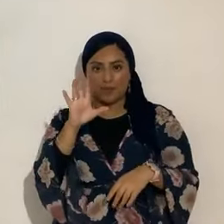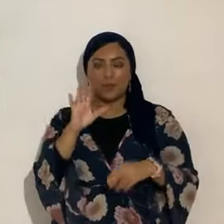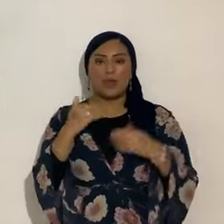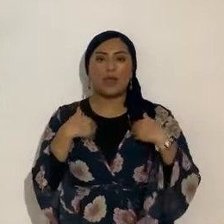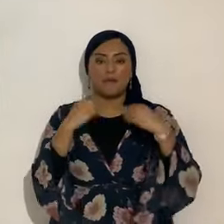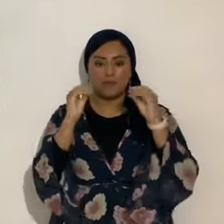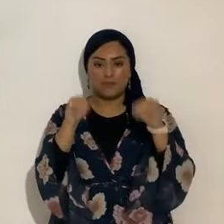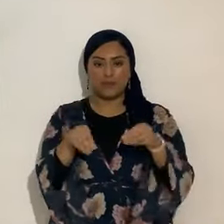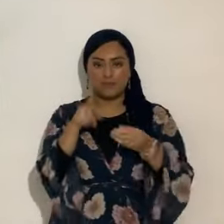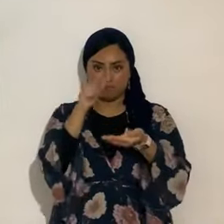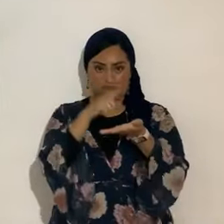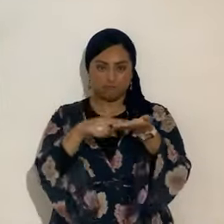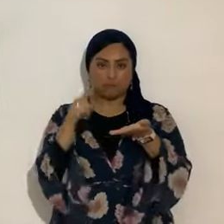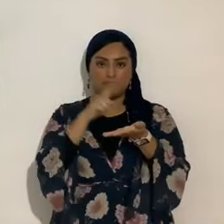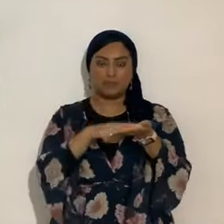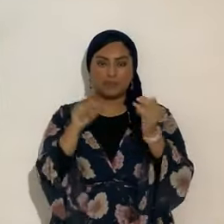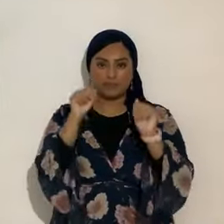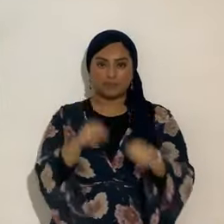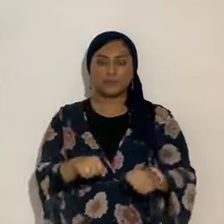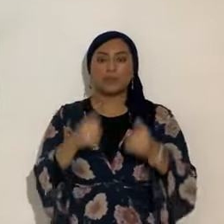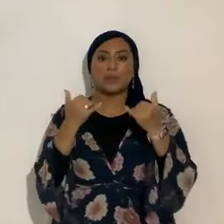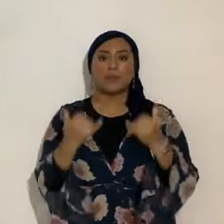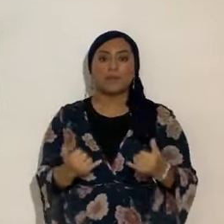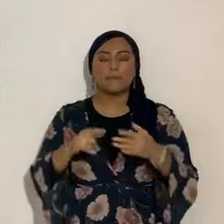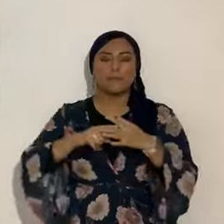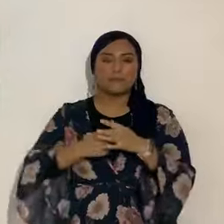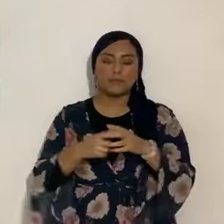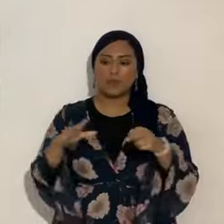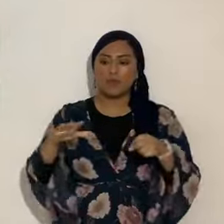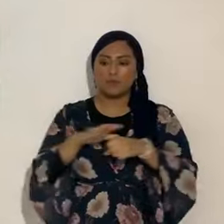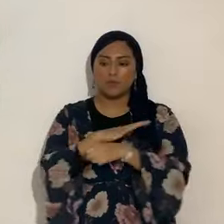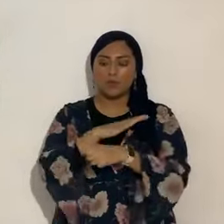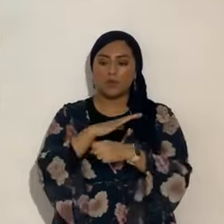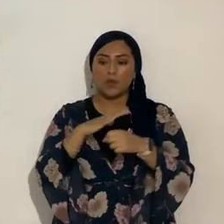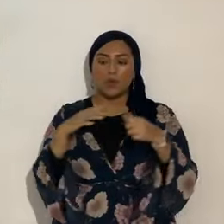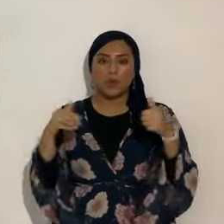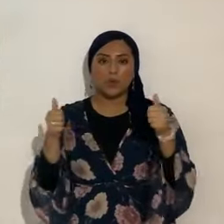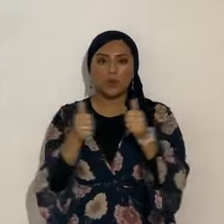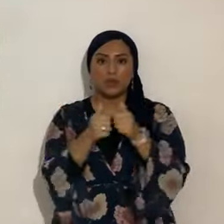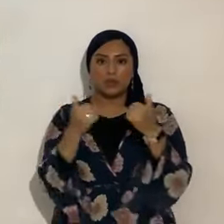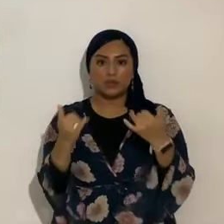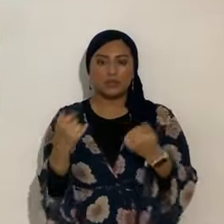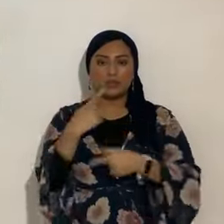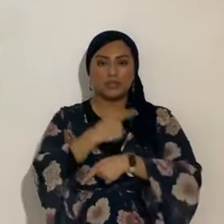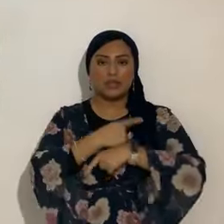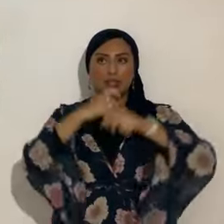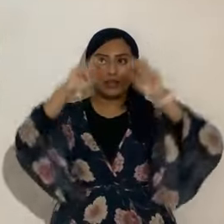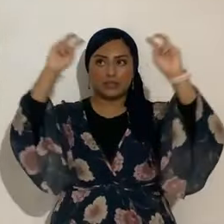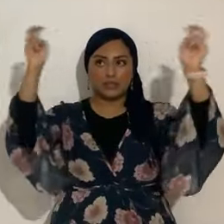Telegram de Gozo y Paz. Vamos a empezar de lleno con este tema. Miren,